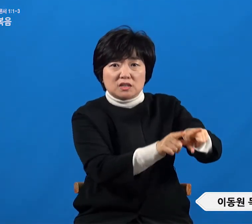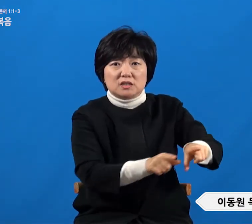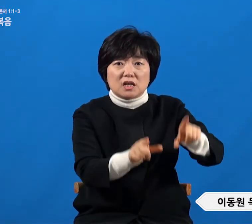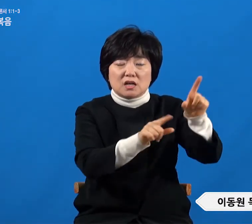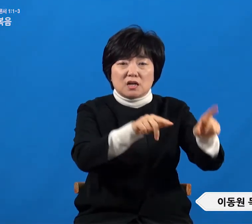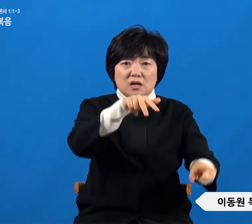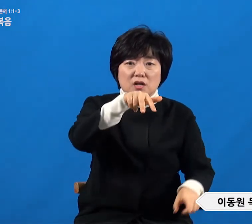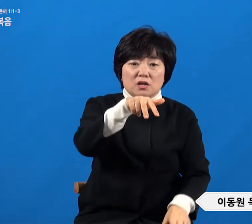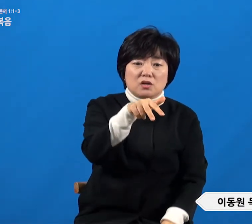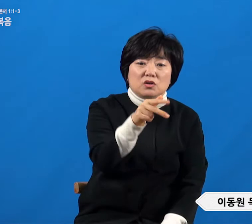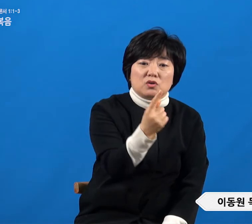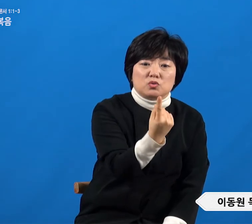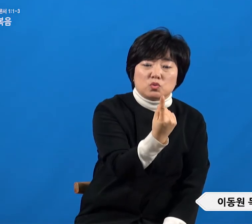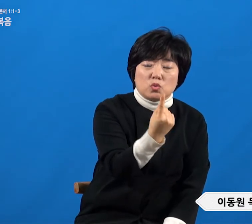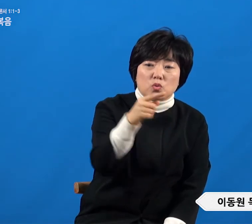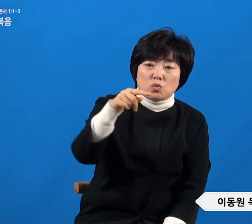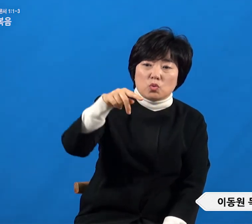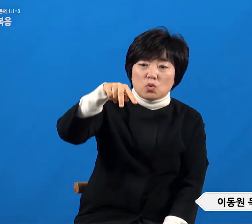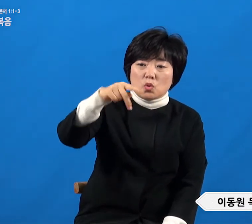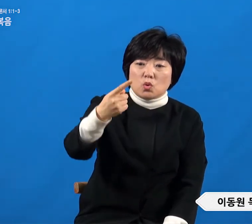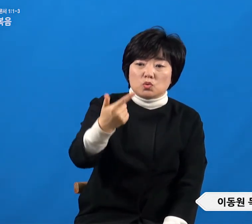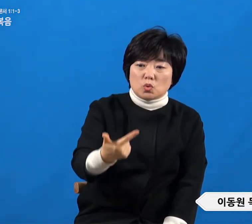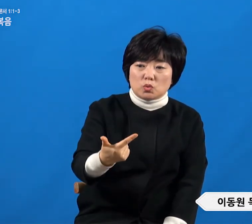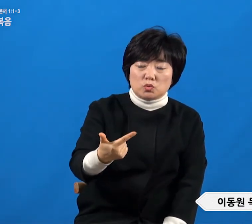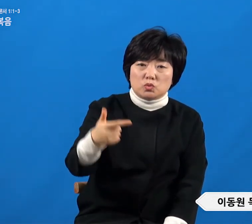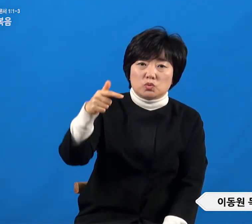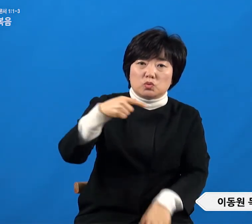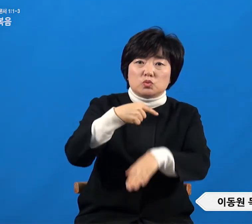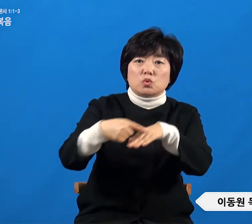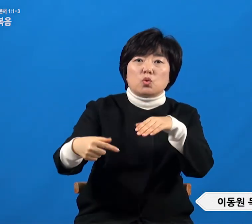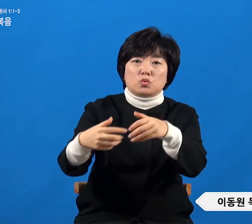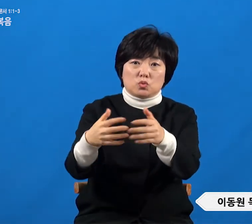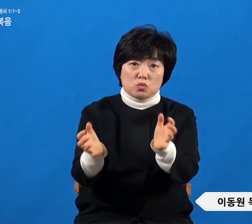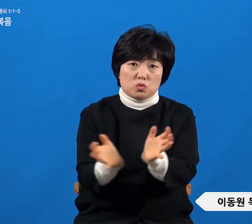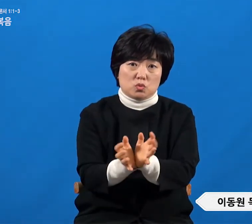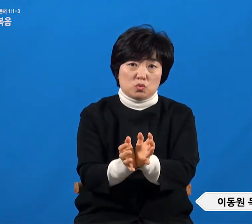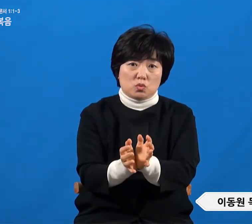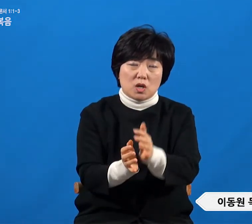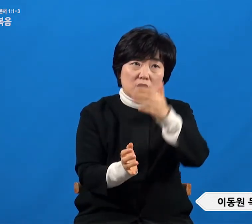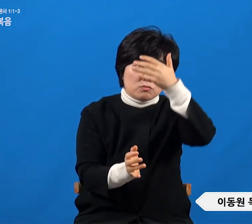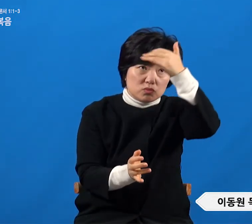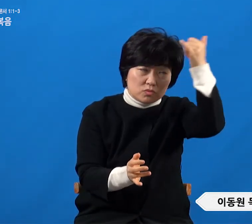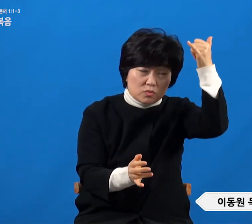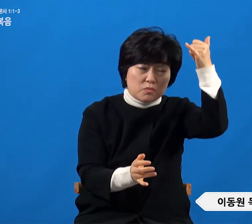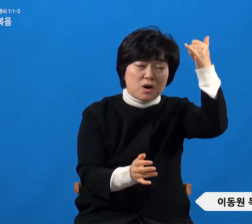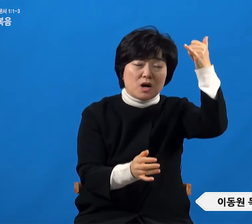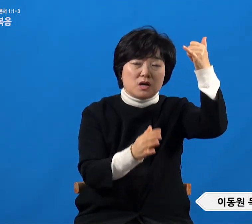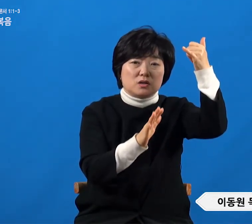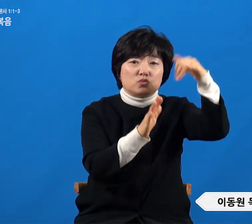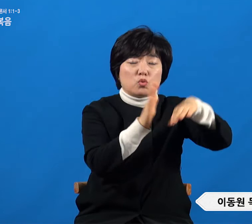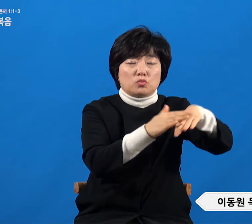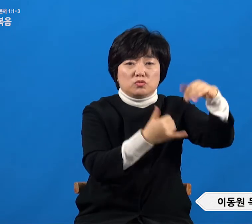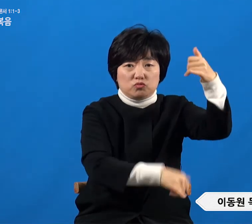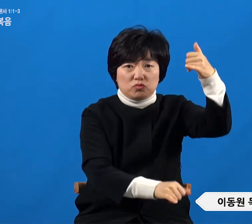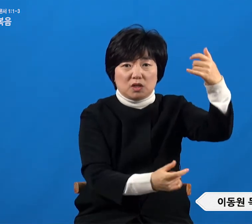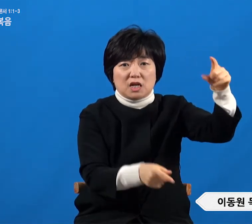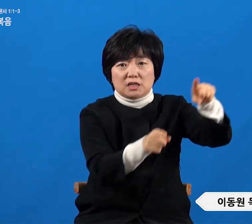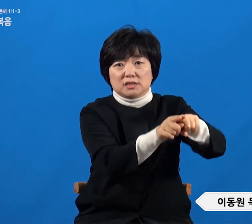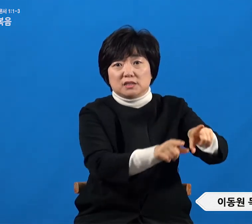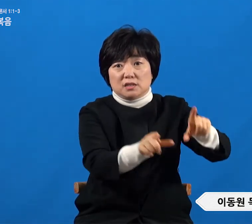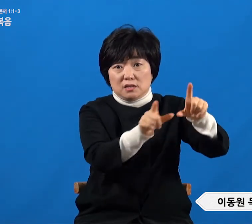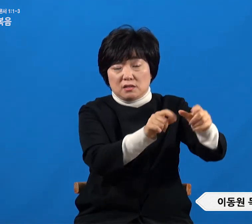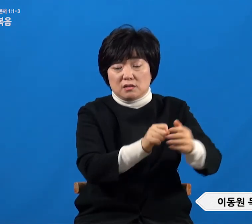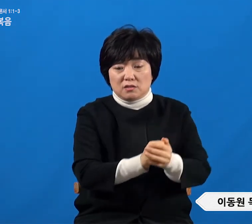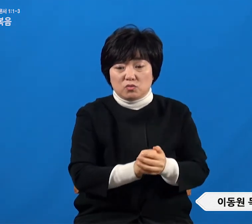조손족. 조선족이 아니에요. 조손족. 조부모와 손주가 함께 사는 가족. 그리고 여러